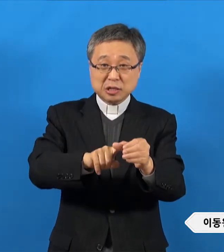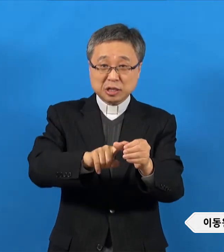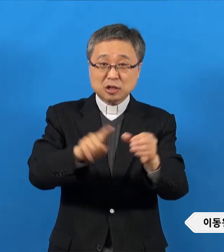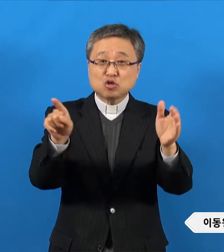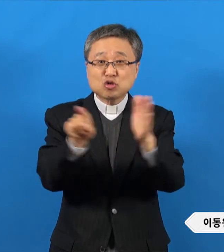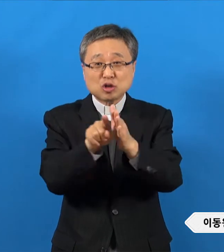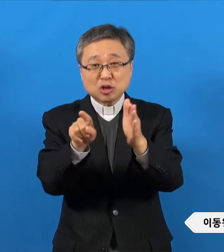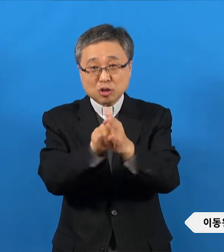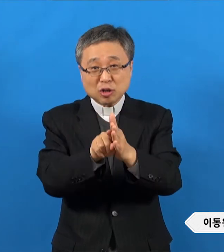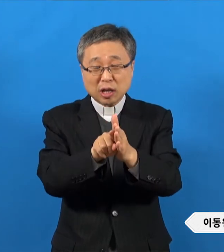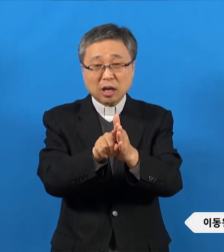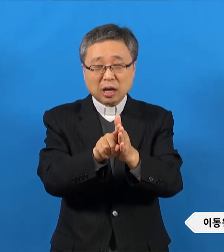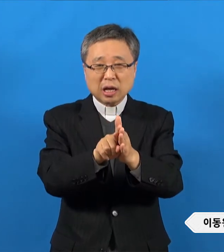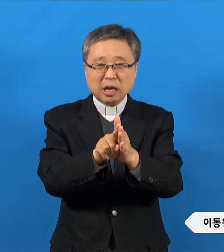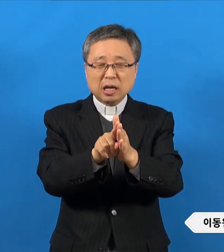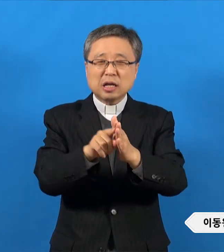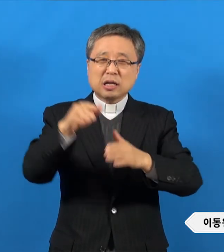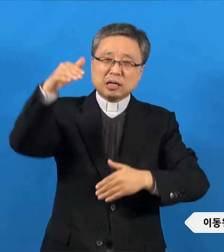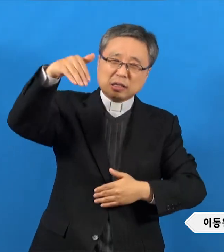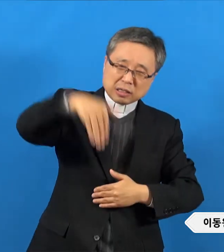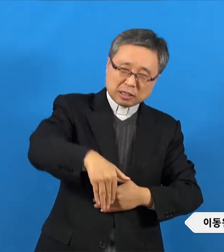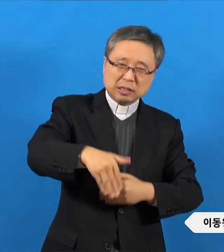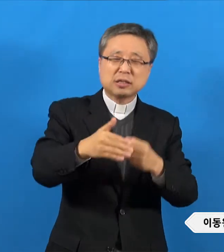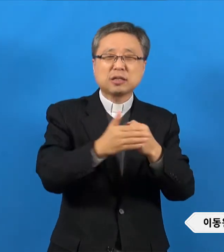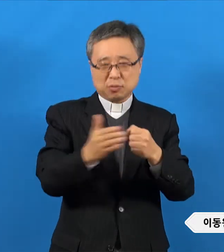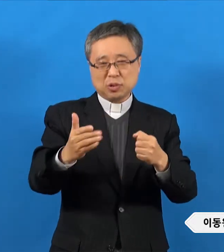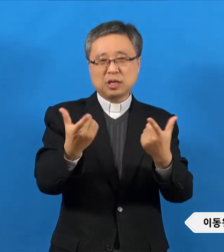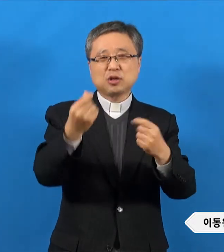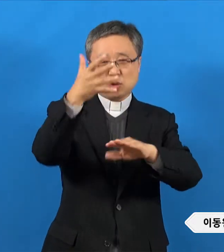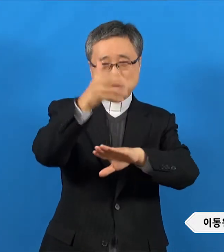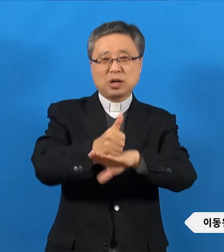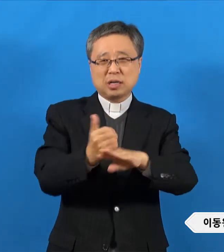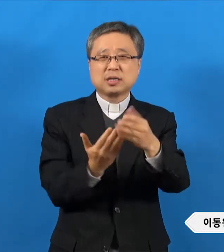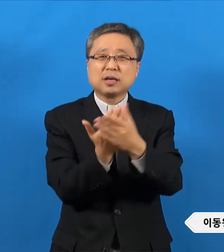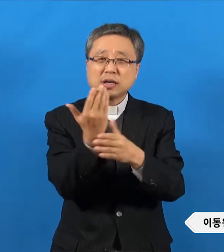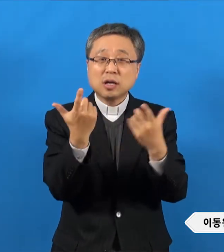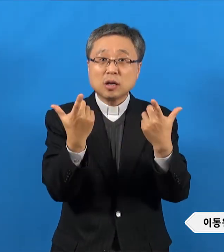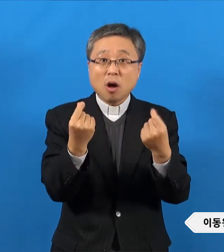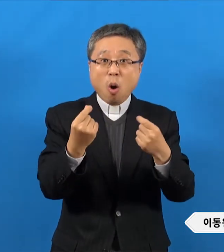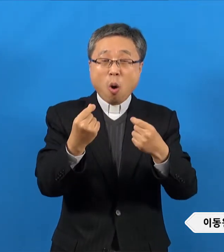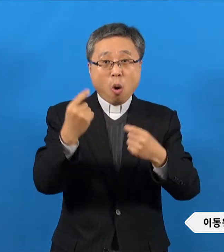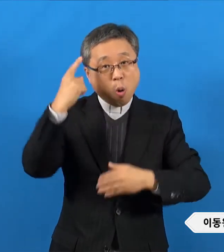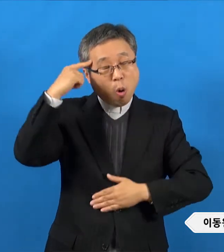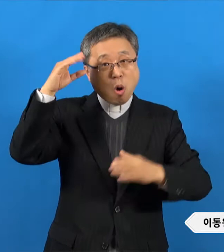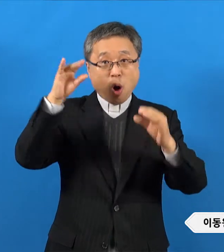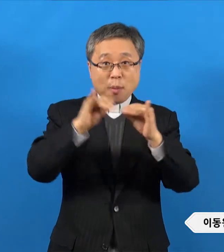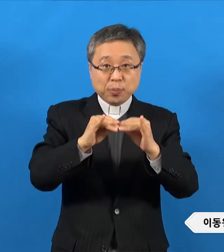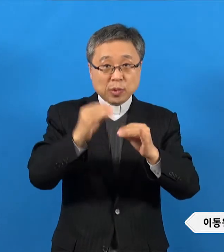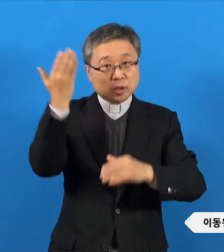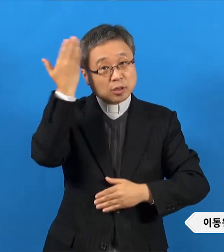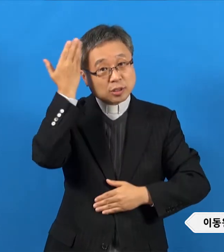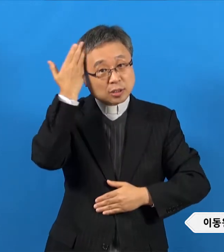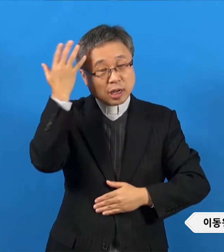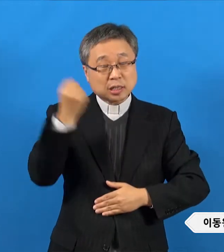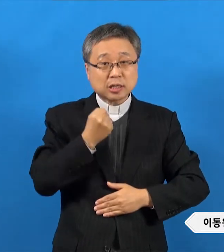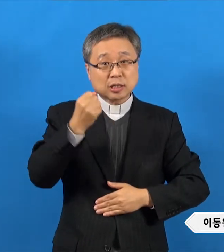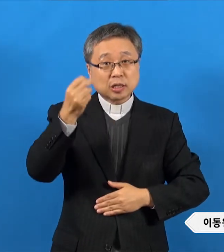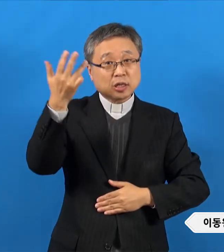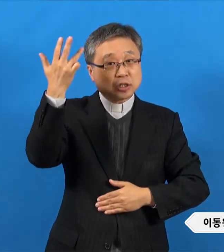가져오지 않았나 생각합니다. 오늘날 매우 합리적 지성을 가진 철학자들은